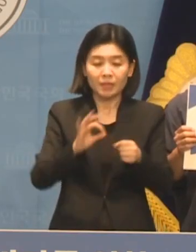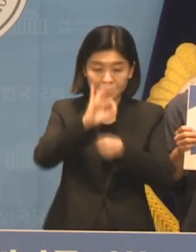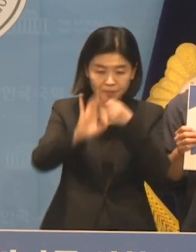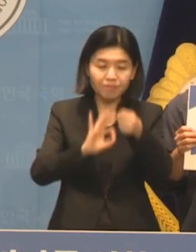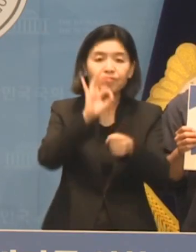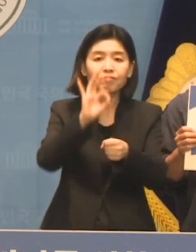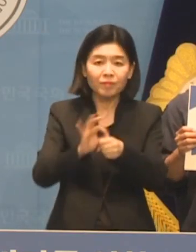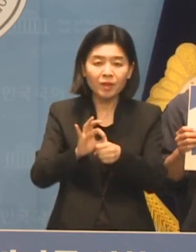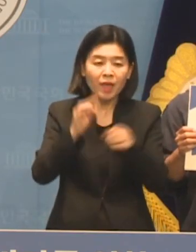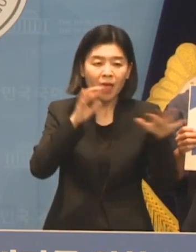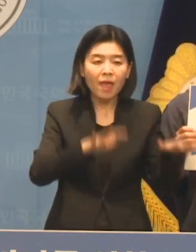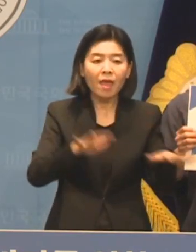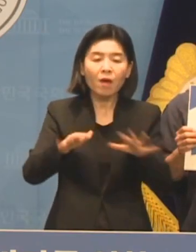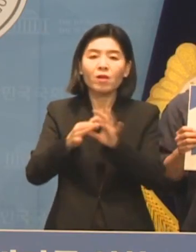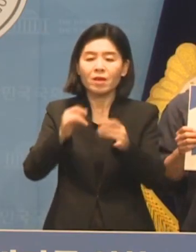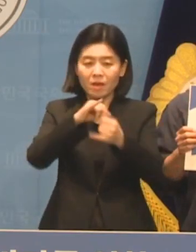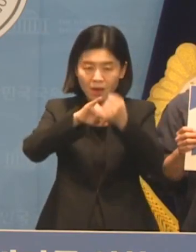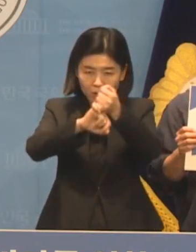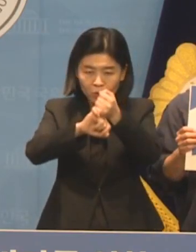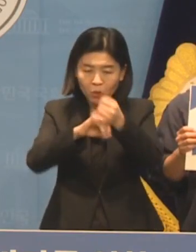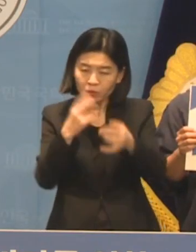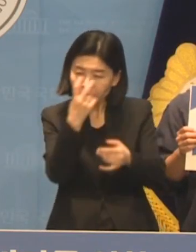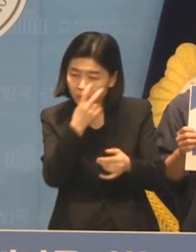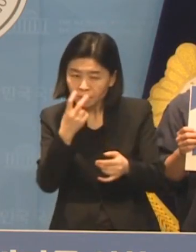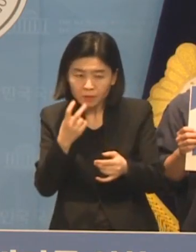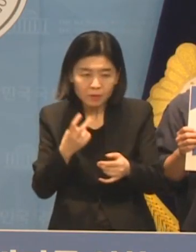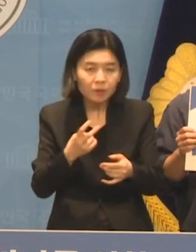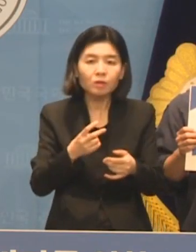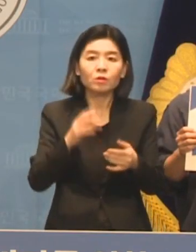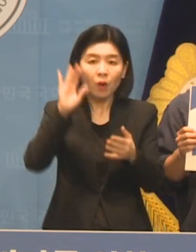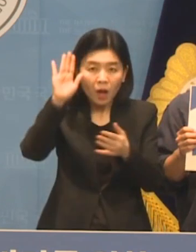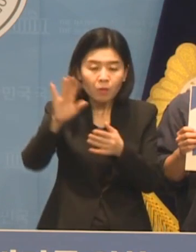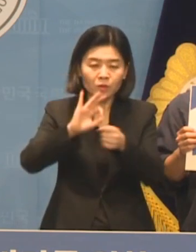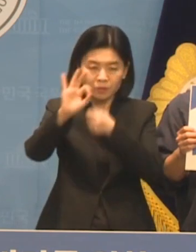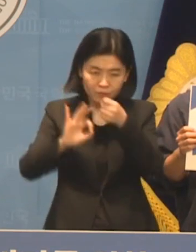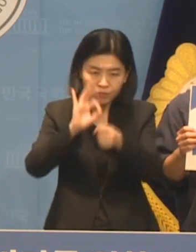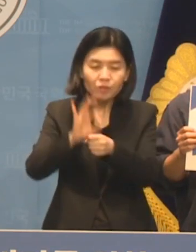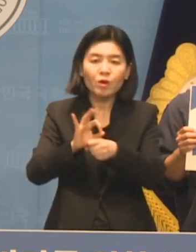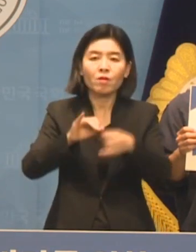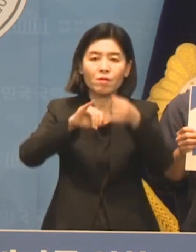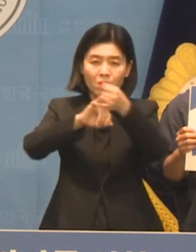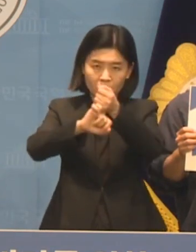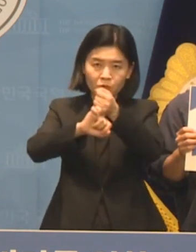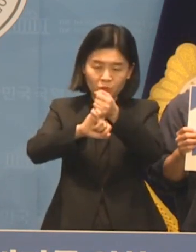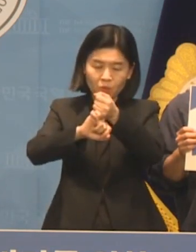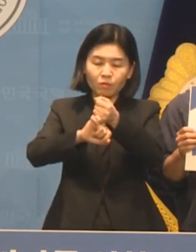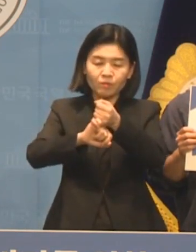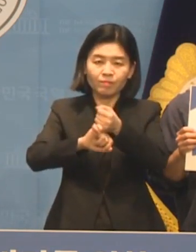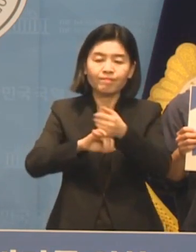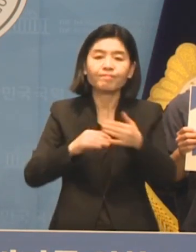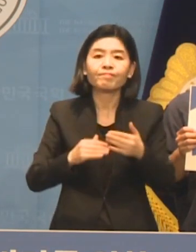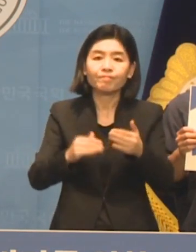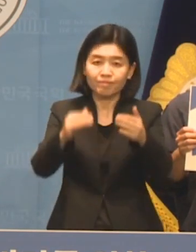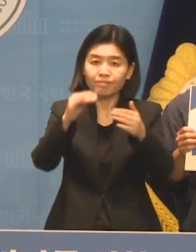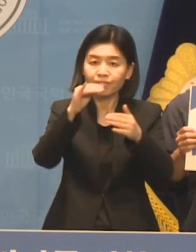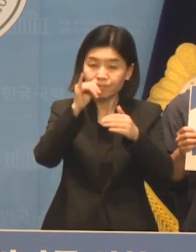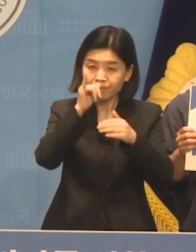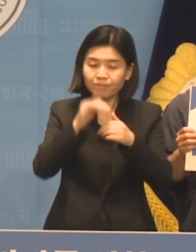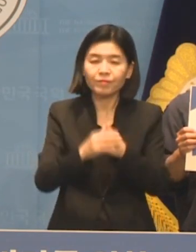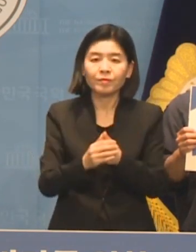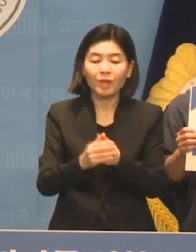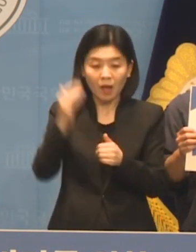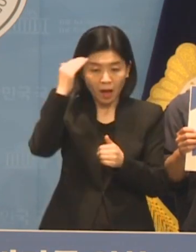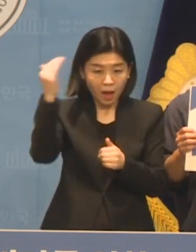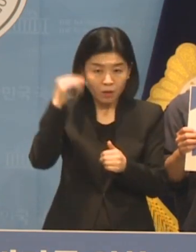약속을 점검하고 앞으로 10년간의 행동을 약속하는 자리이기도 합니다. 많은 분들이 알고 계시겠지만